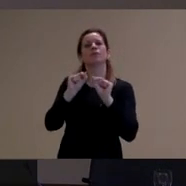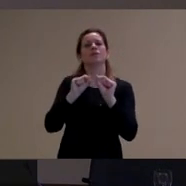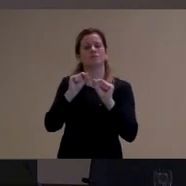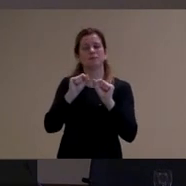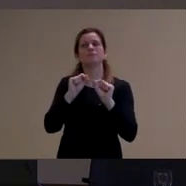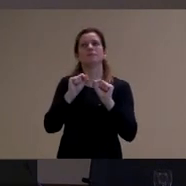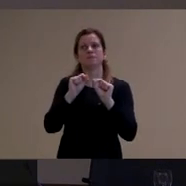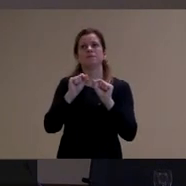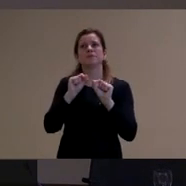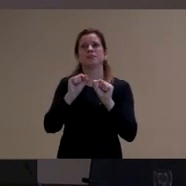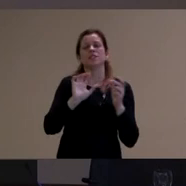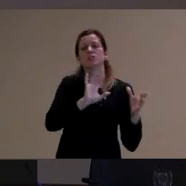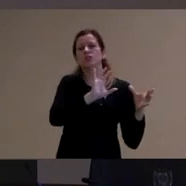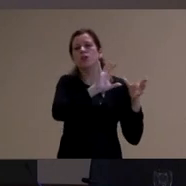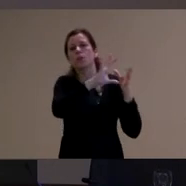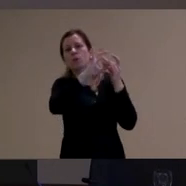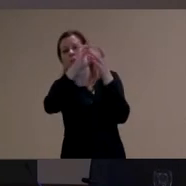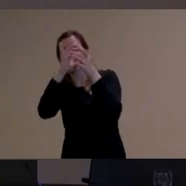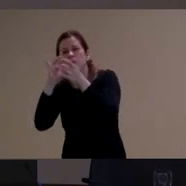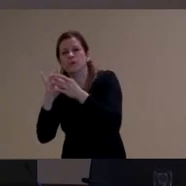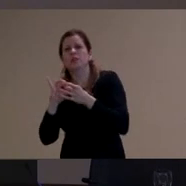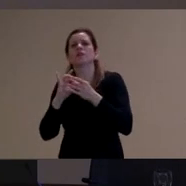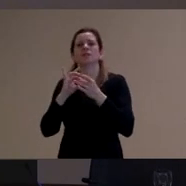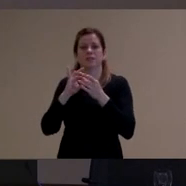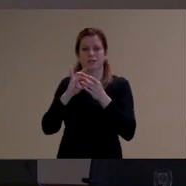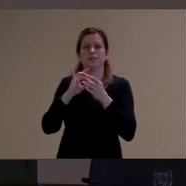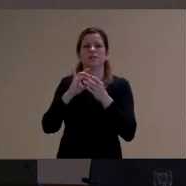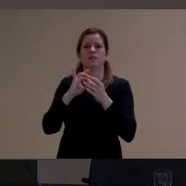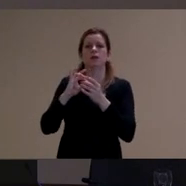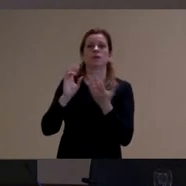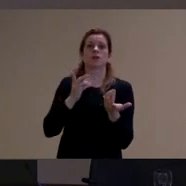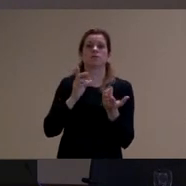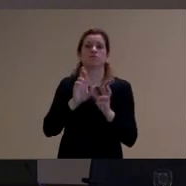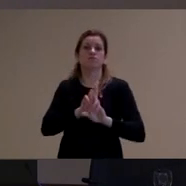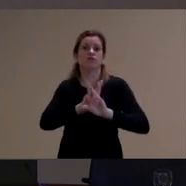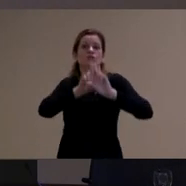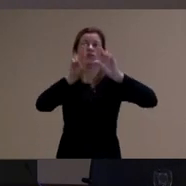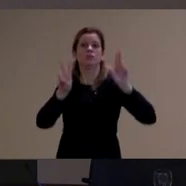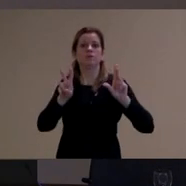naquele momento de recontextualização um diferencial